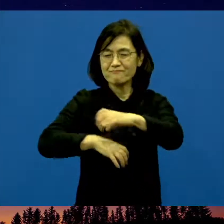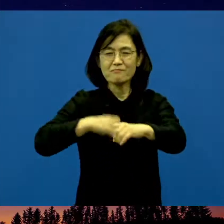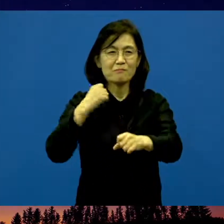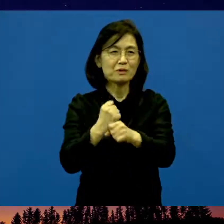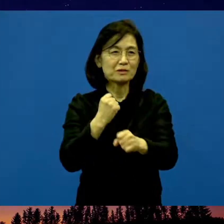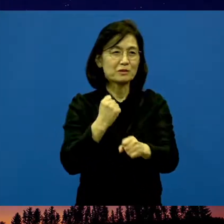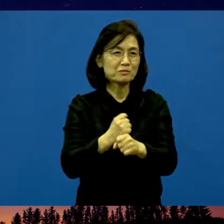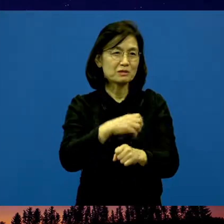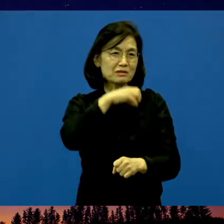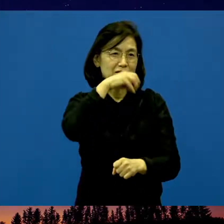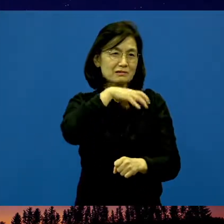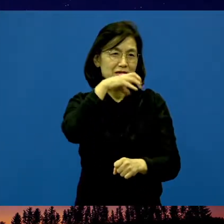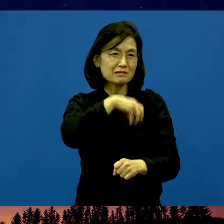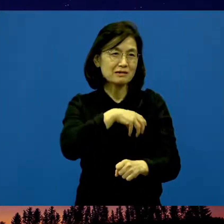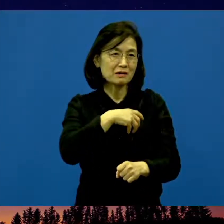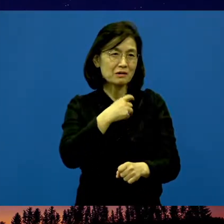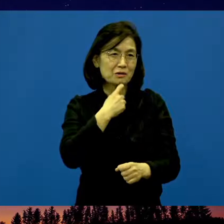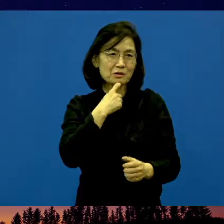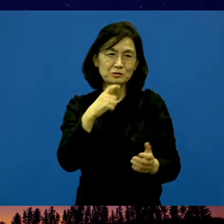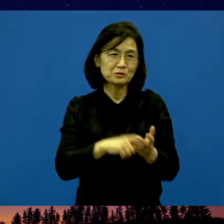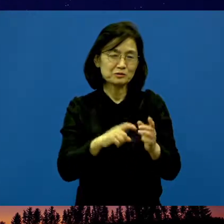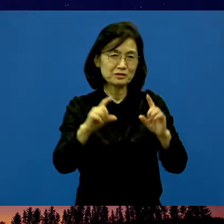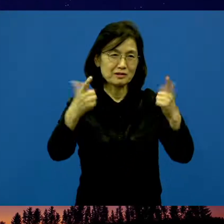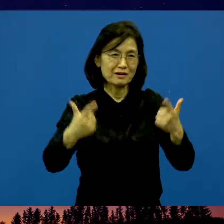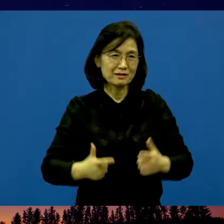이 뱃살 집어넣는 게 어려워요.